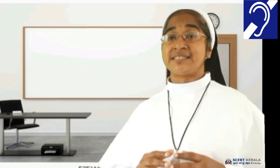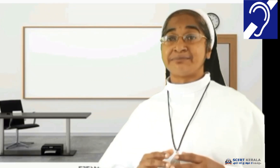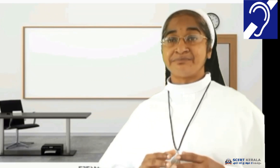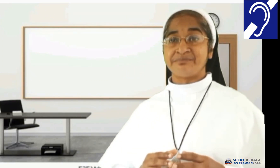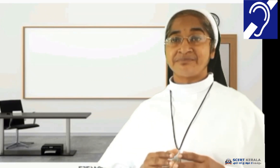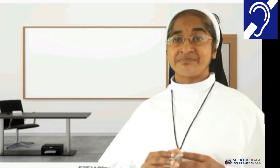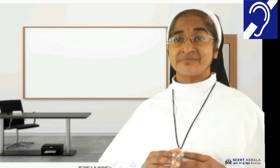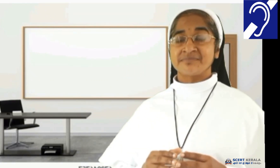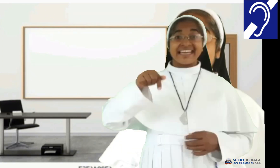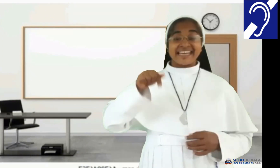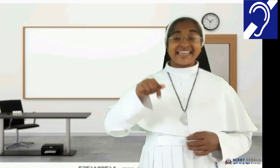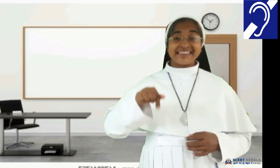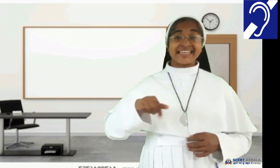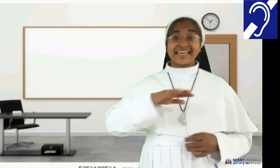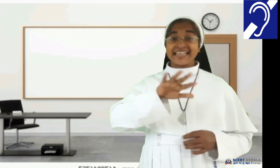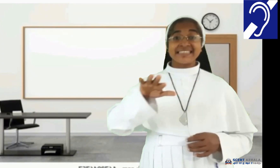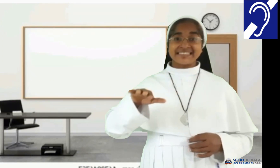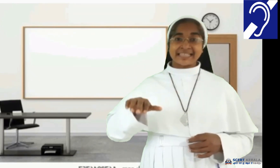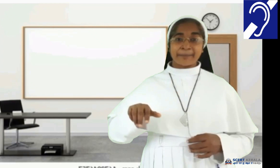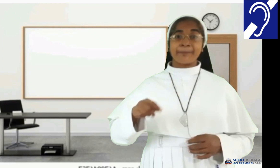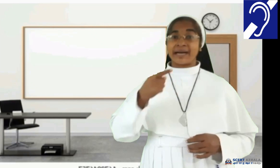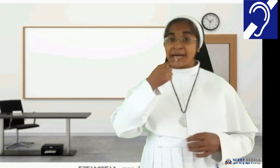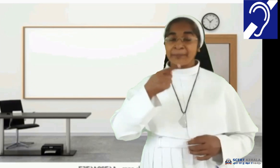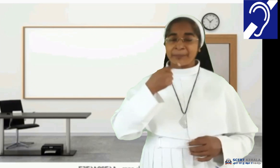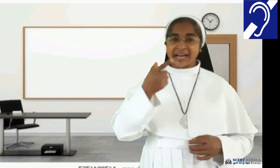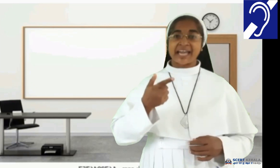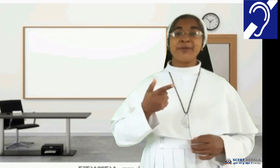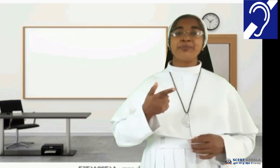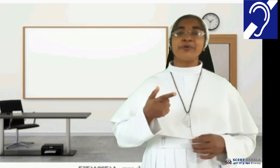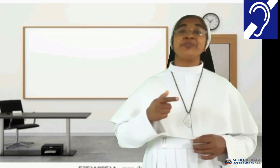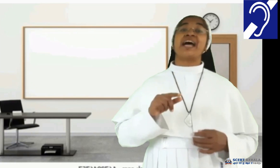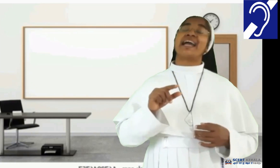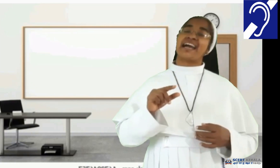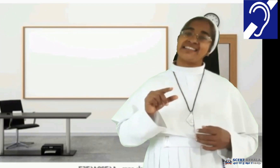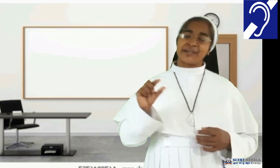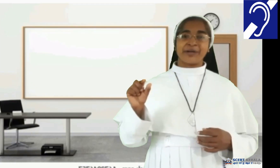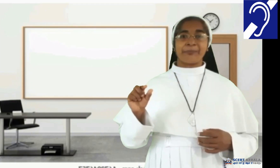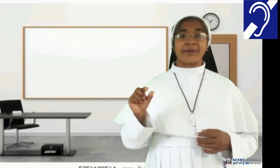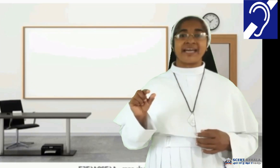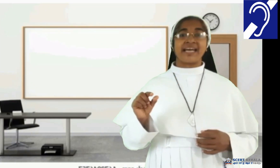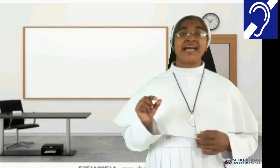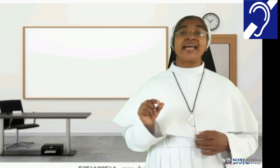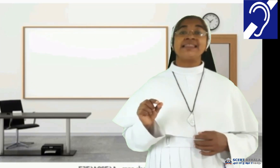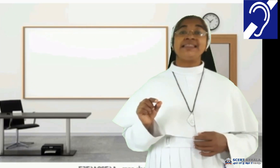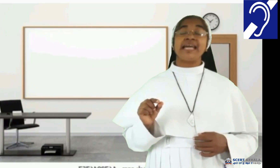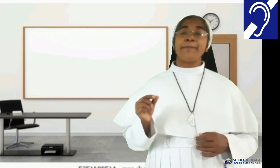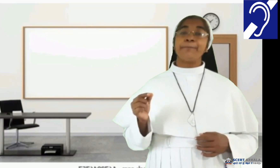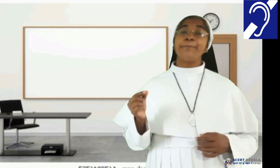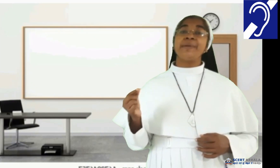ഇഷ്ടം? ഇന്ന് നമ്മൾ പറയാൻ പോകുന്ന കഥയുടെ പേര് ദി